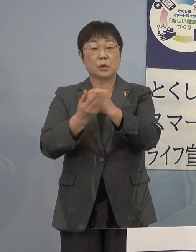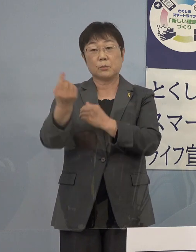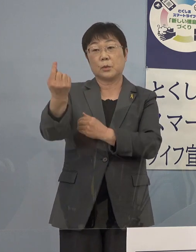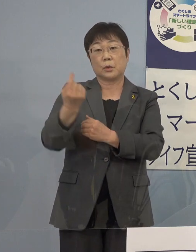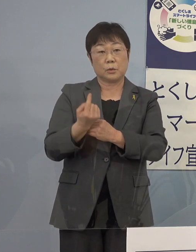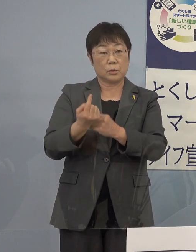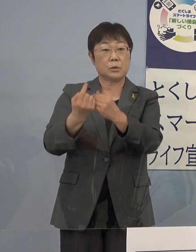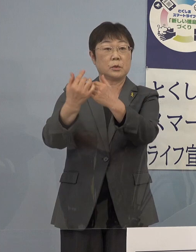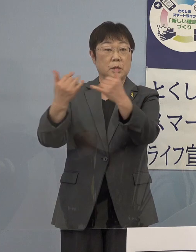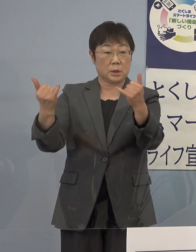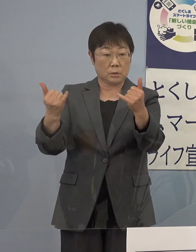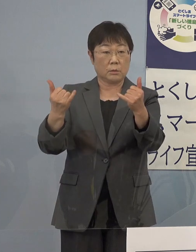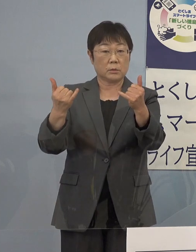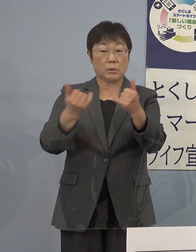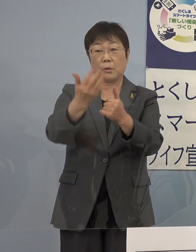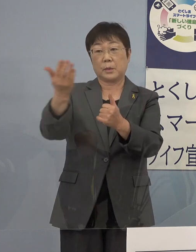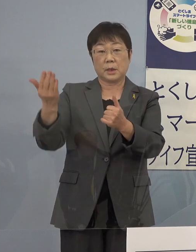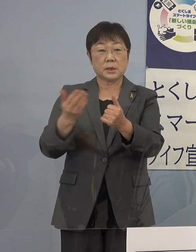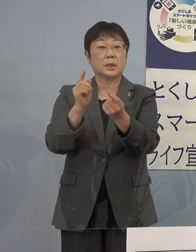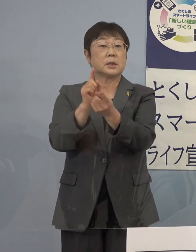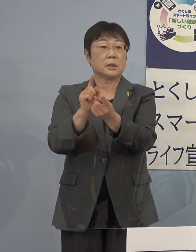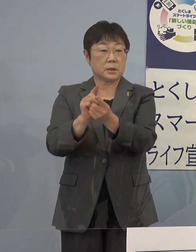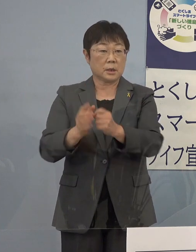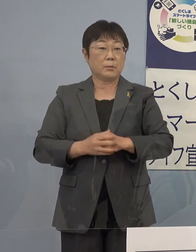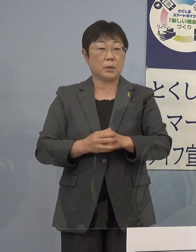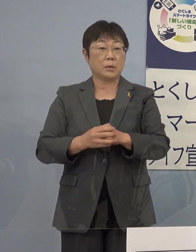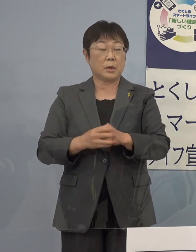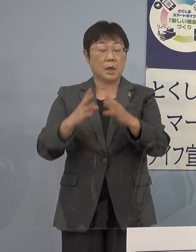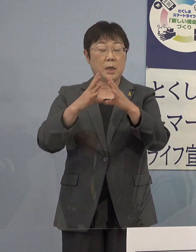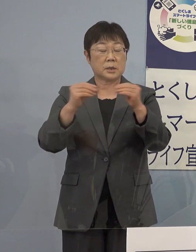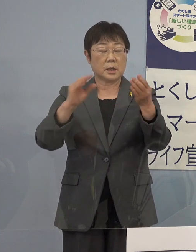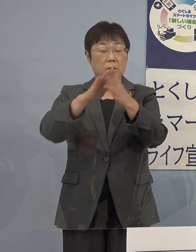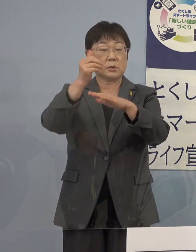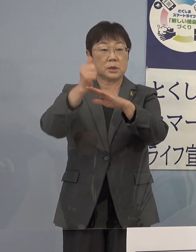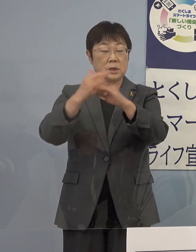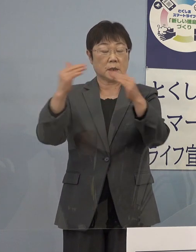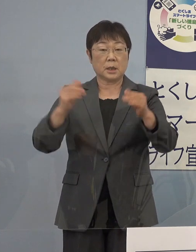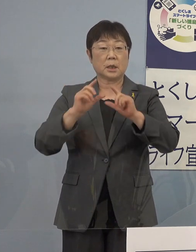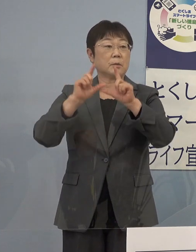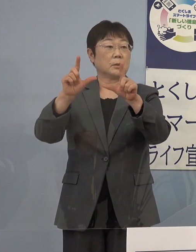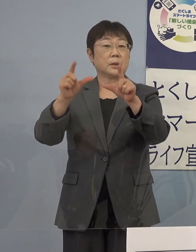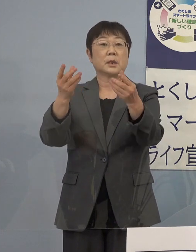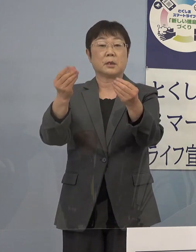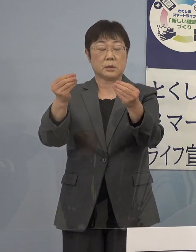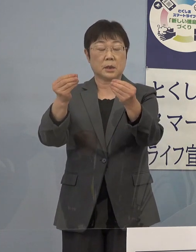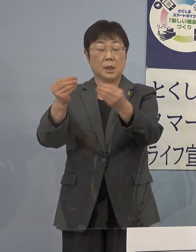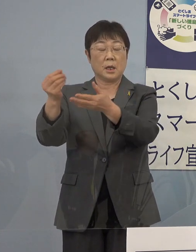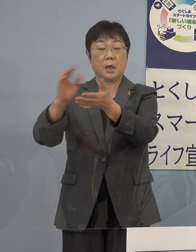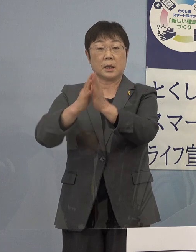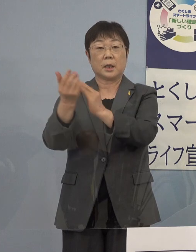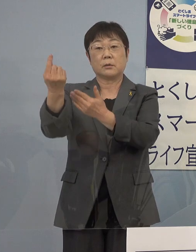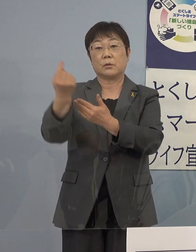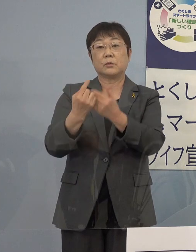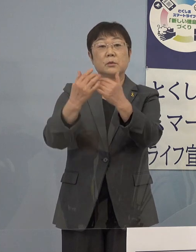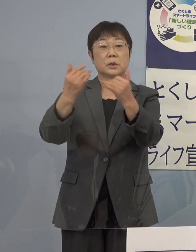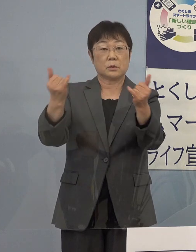においでいただく皆さん方にもね、全国知事会から呼びかけておりますので、来県の皆様方のページ